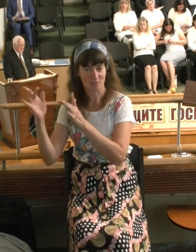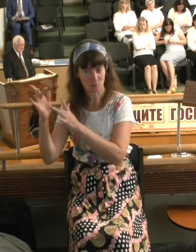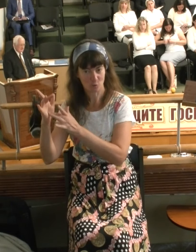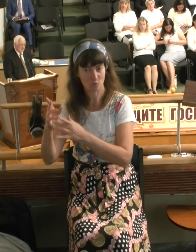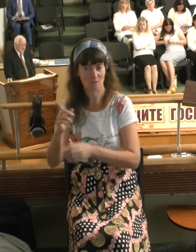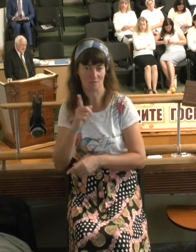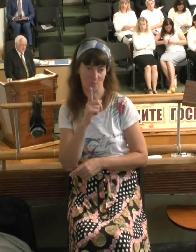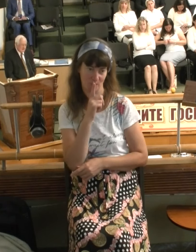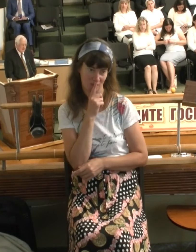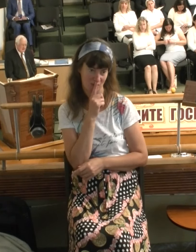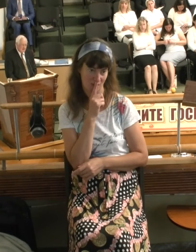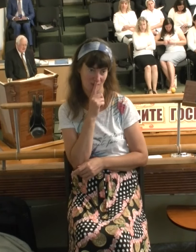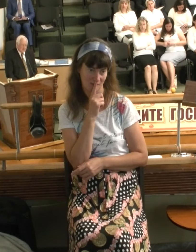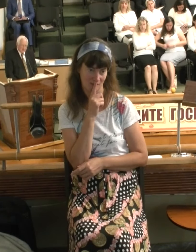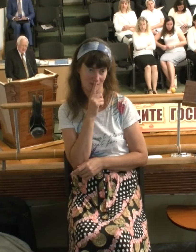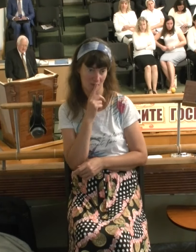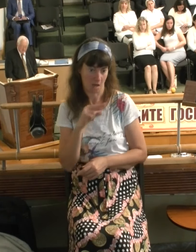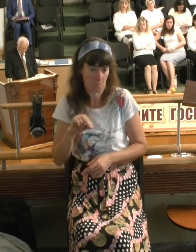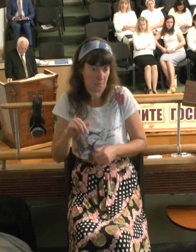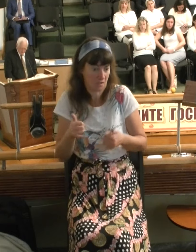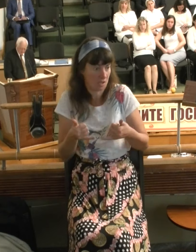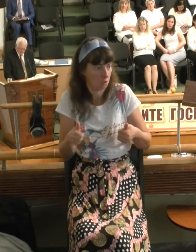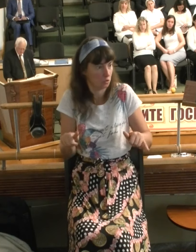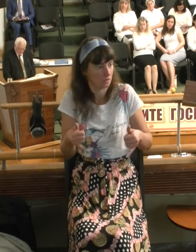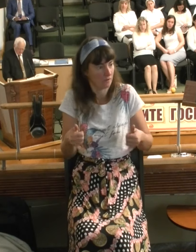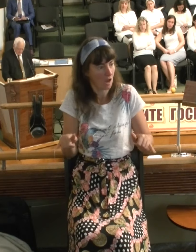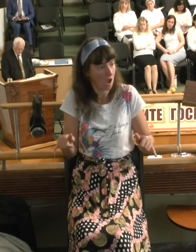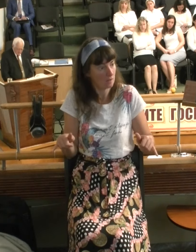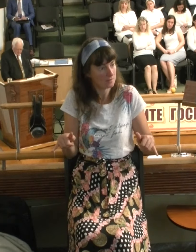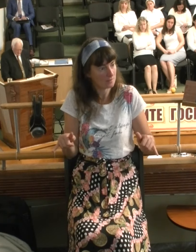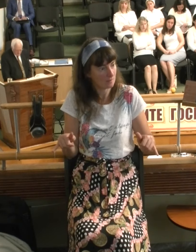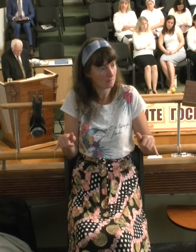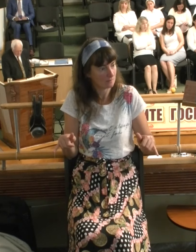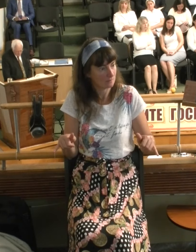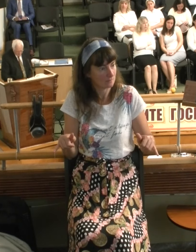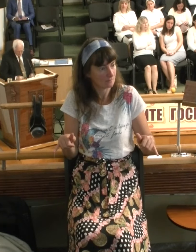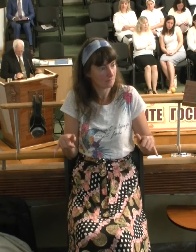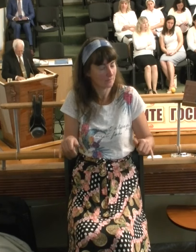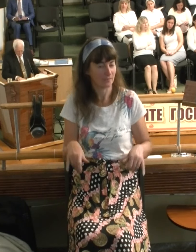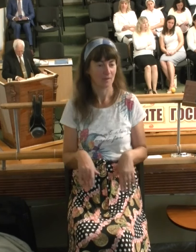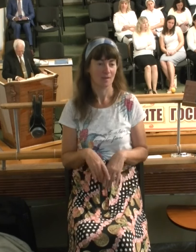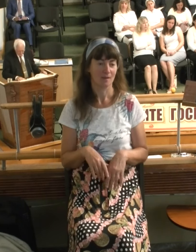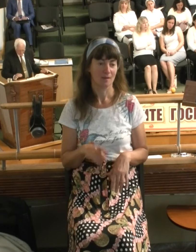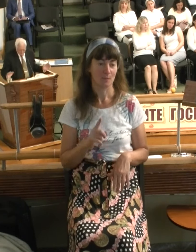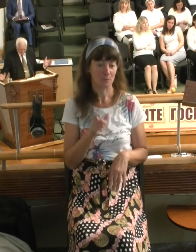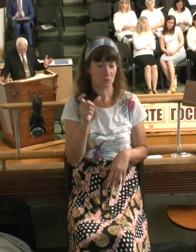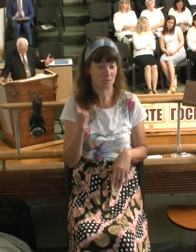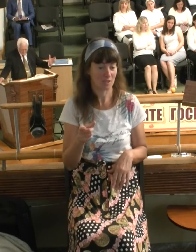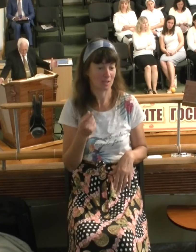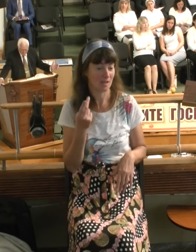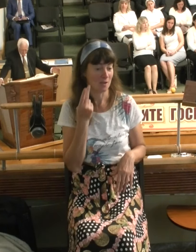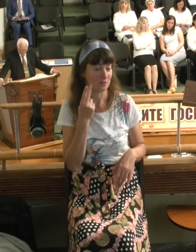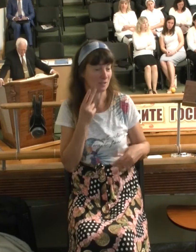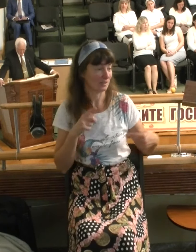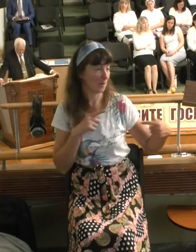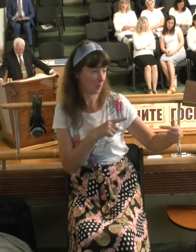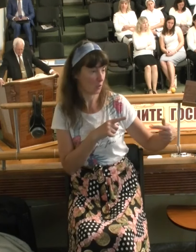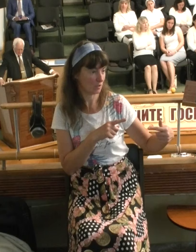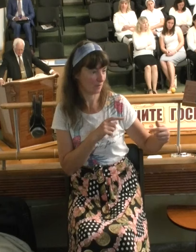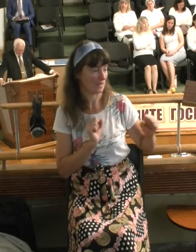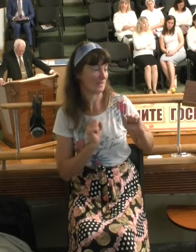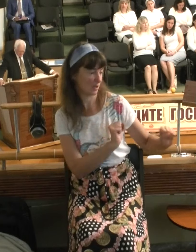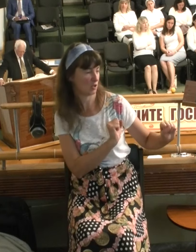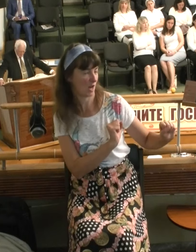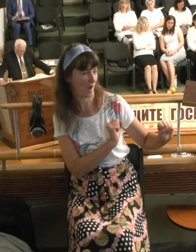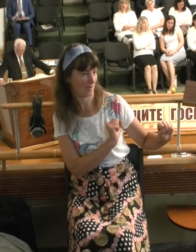Пилат дивился. Удивлялся Пилат. Мы читаем Евангелие от Матфея, 26 глава,